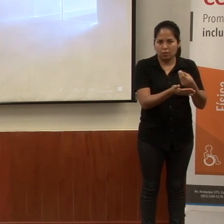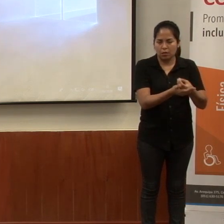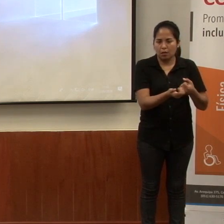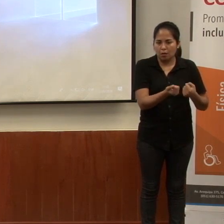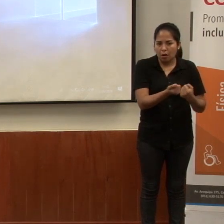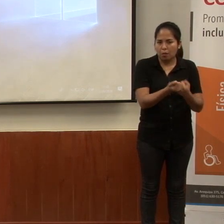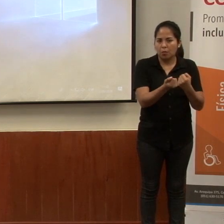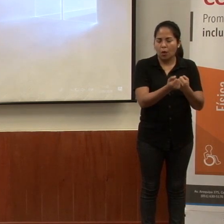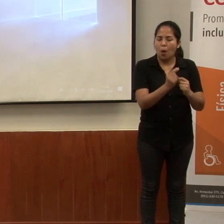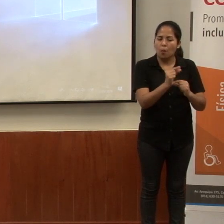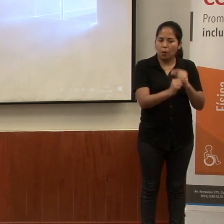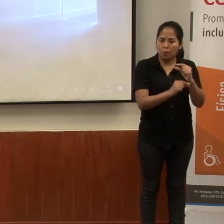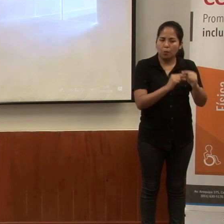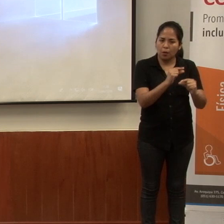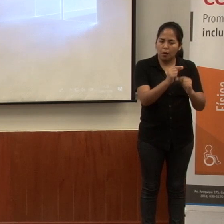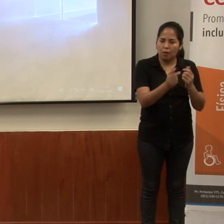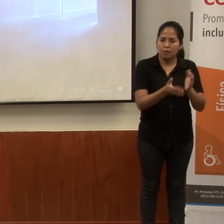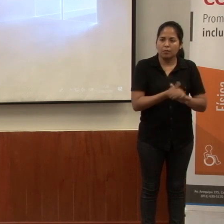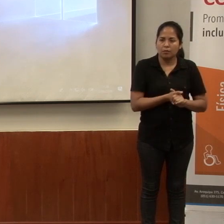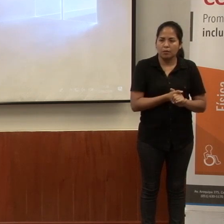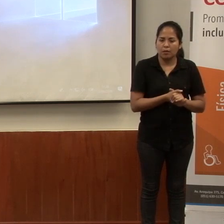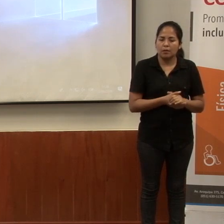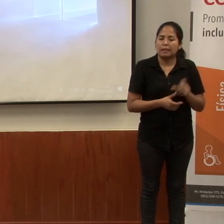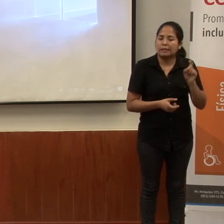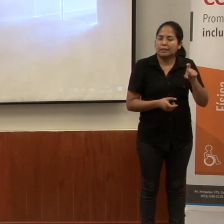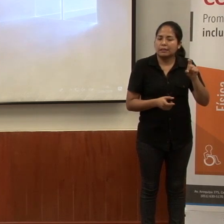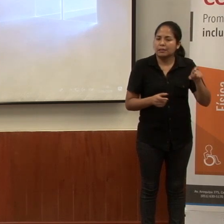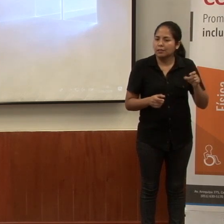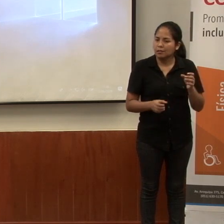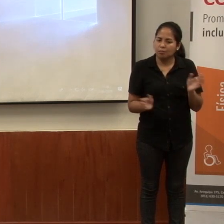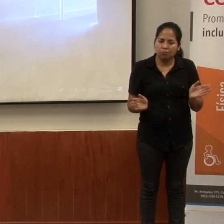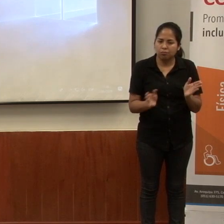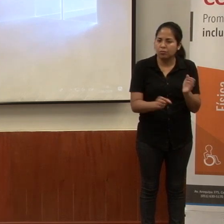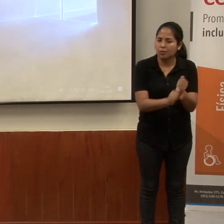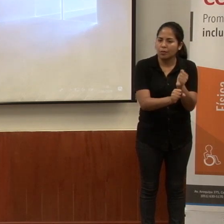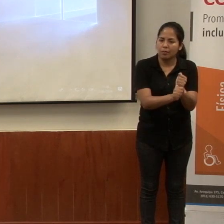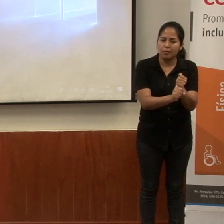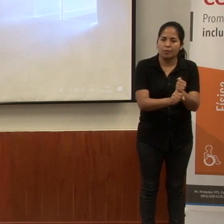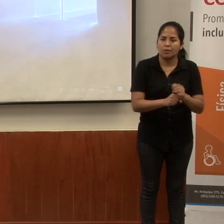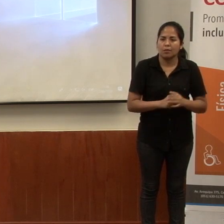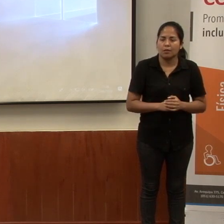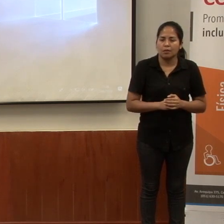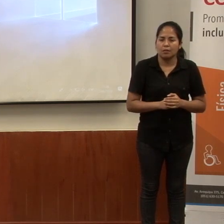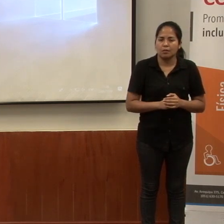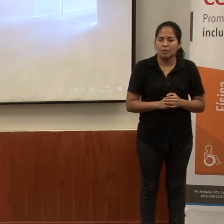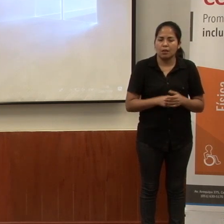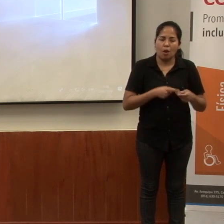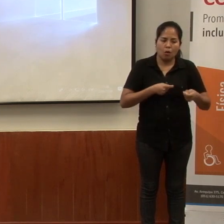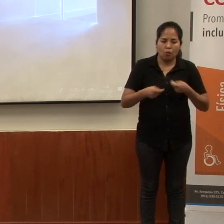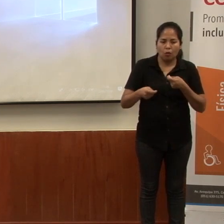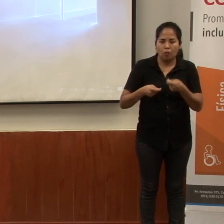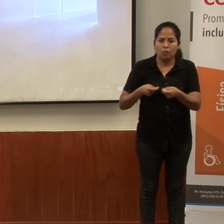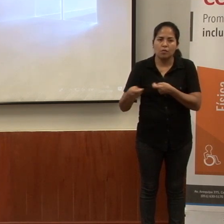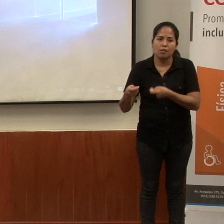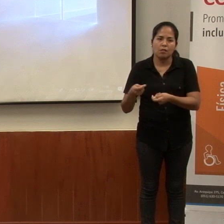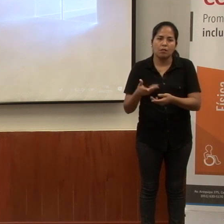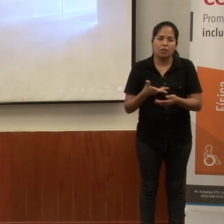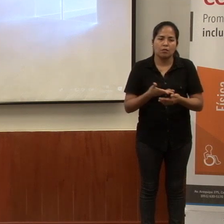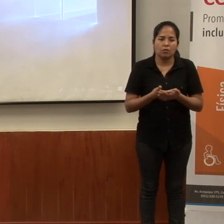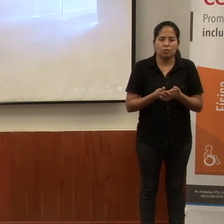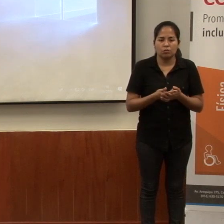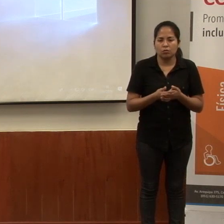en condiciones de ir avanzando. Pero hay que trabajar, ¿no? Gobiernos,